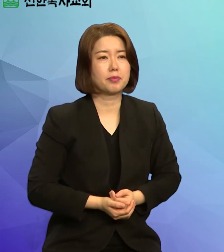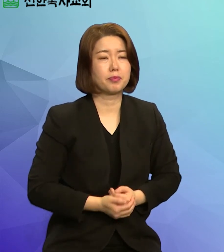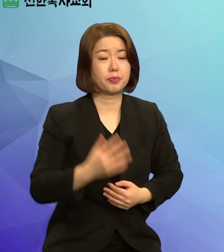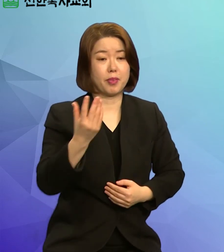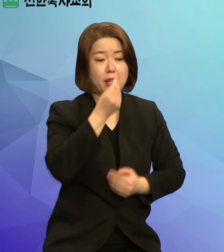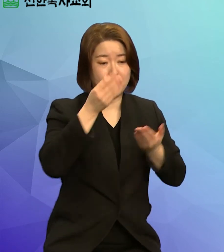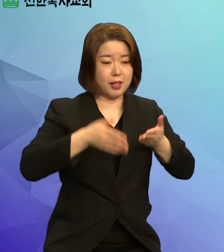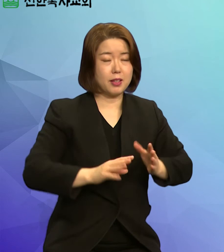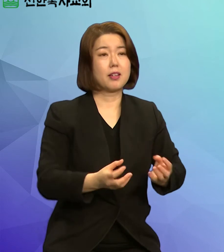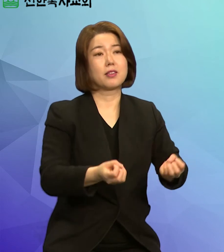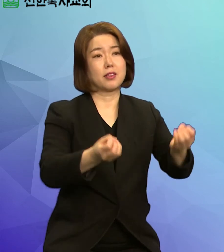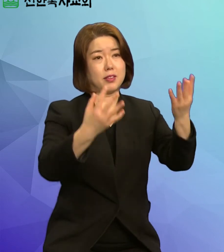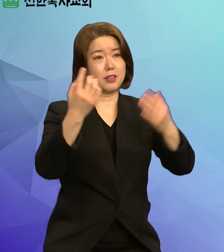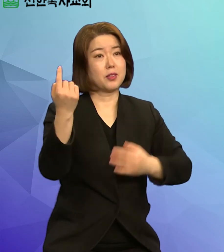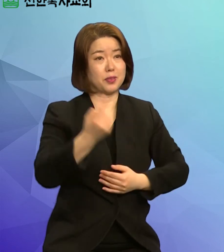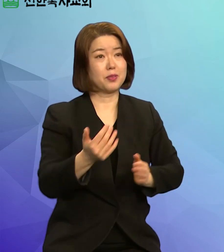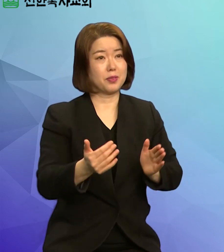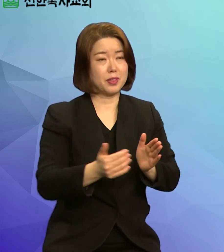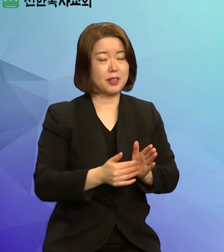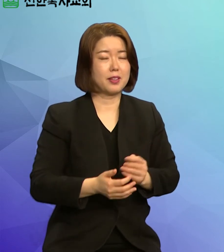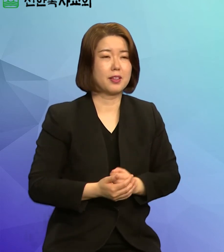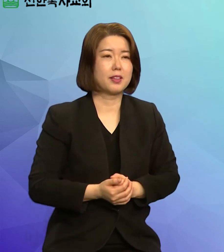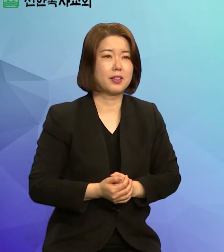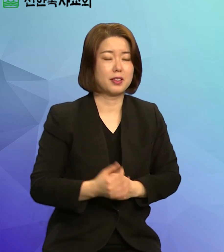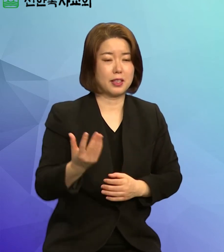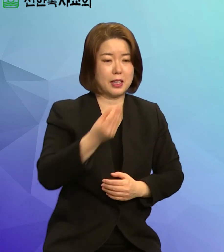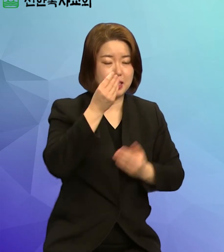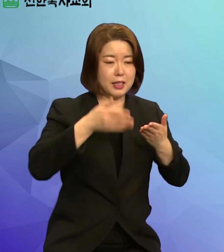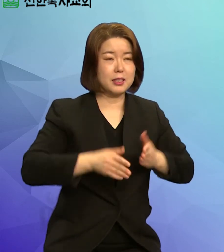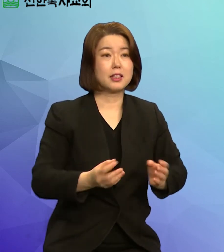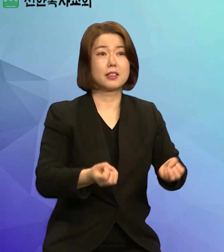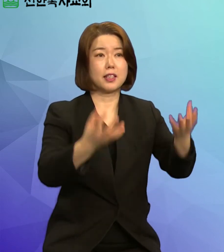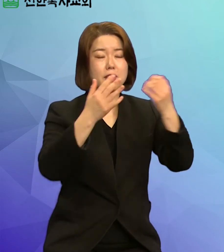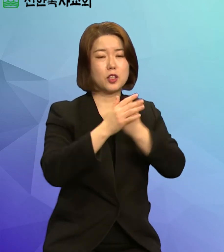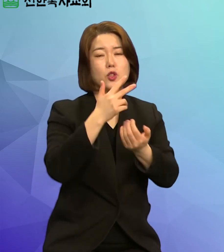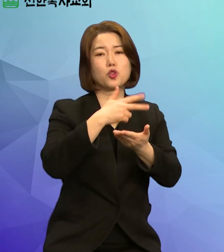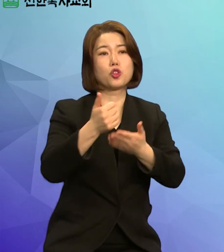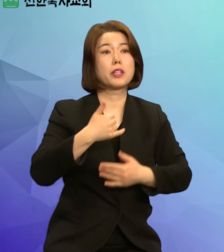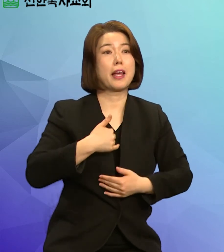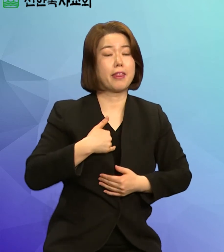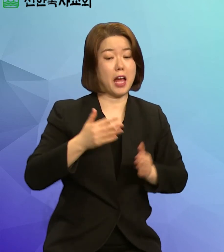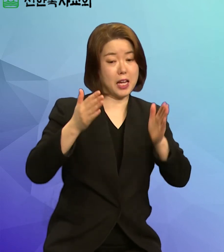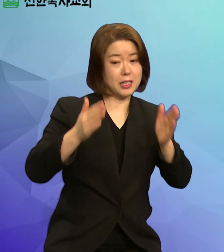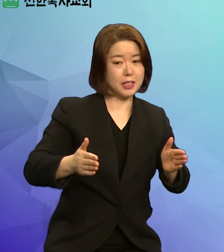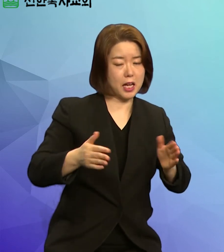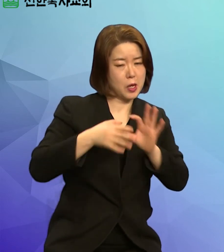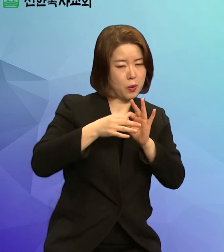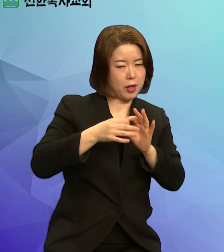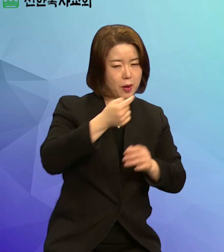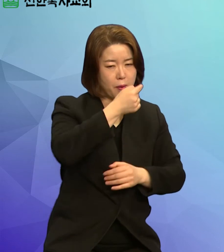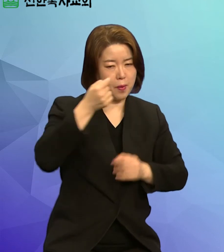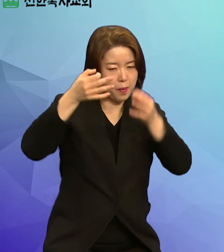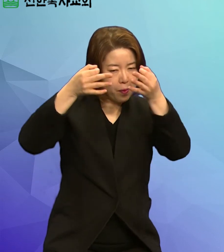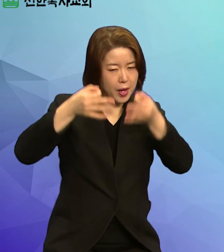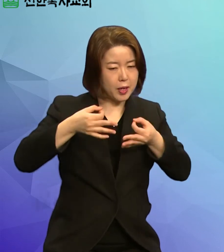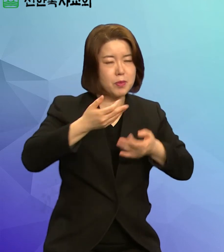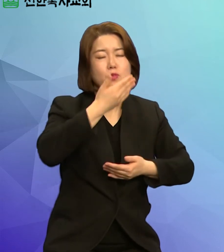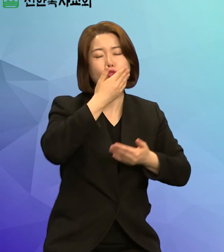성탄절이 왔습니다. 성탄절은 주님과 나 사이의 관계를 확인해 보는 매우 중요한